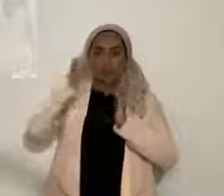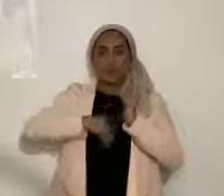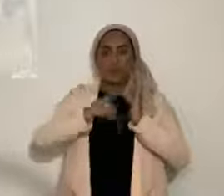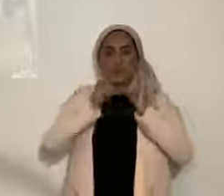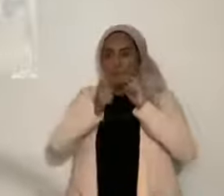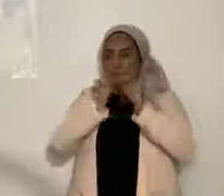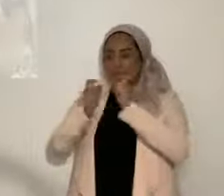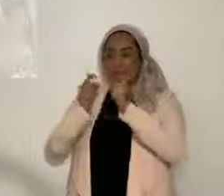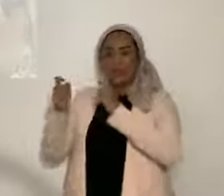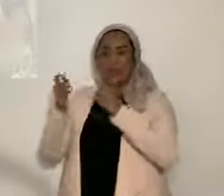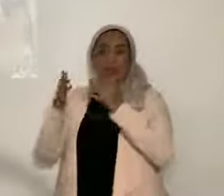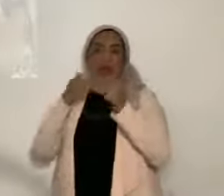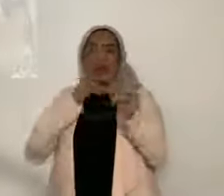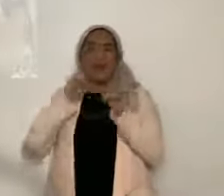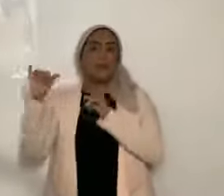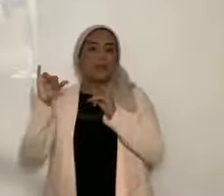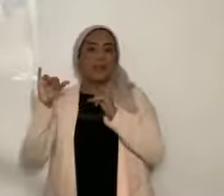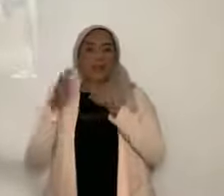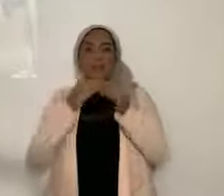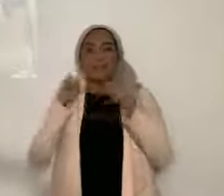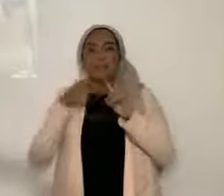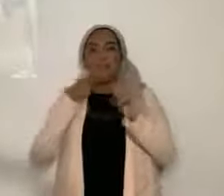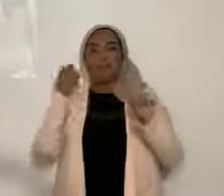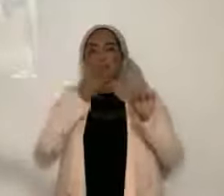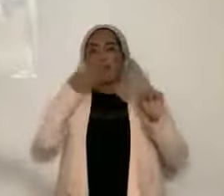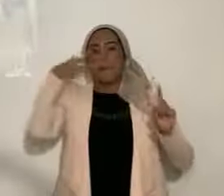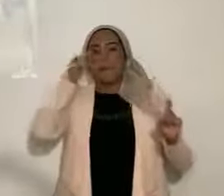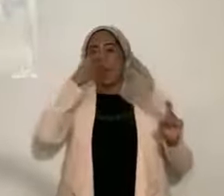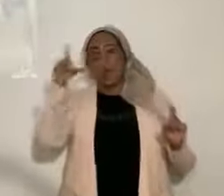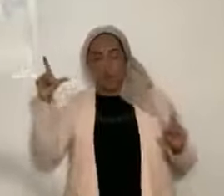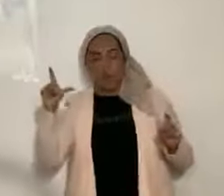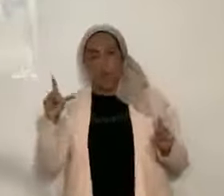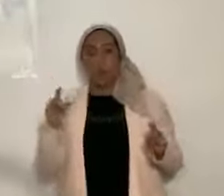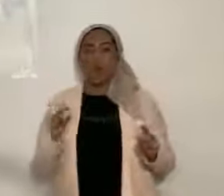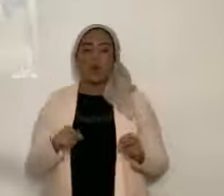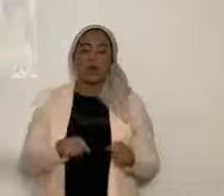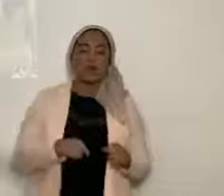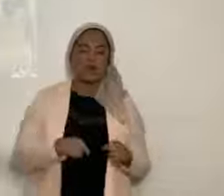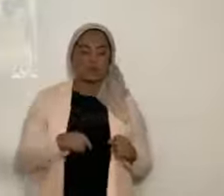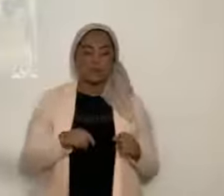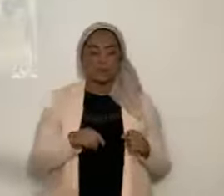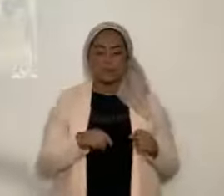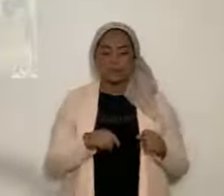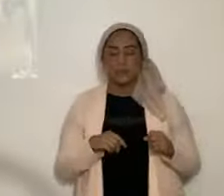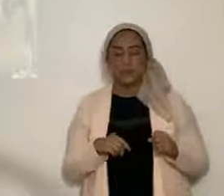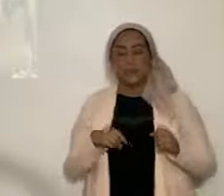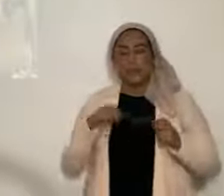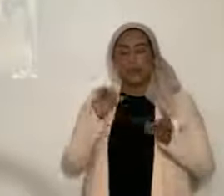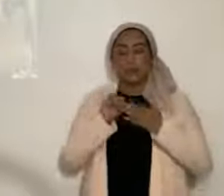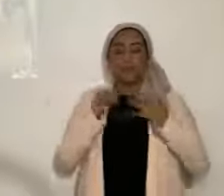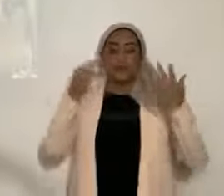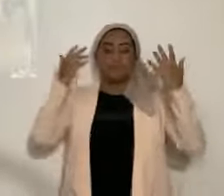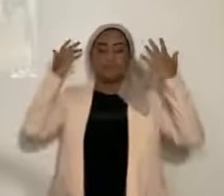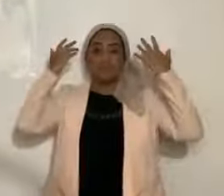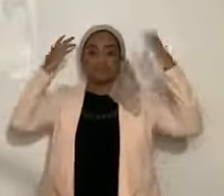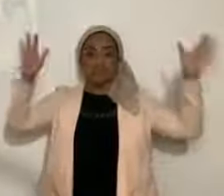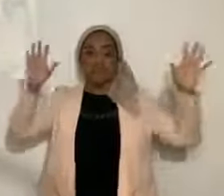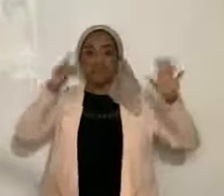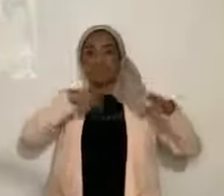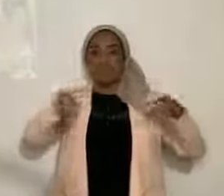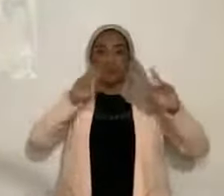llegar como si fueran de Pablo o de alguno de los discípulos de Pablo, de que ya estaban en la